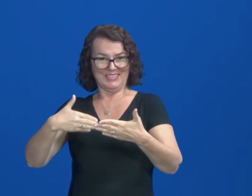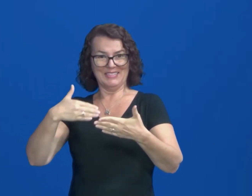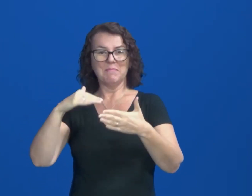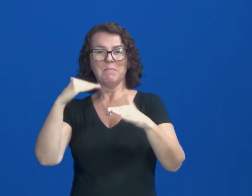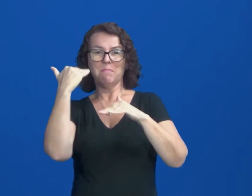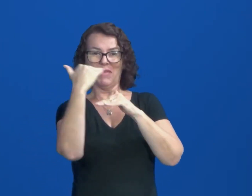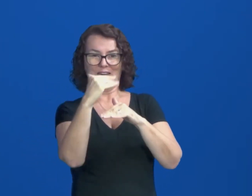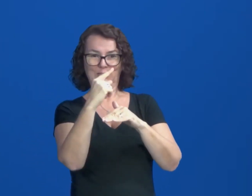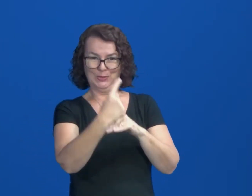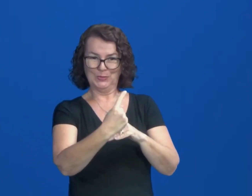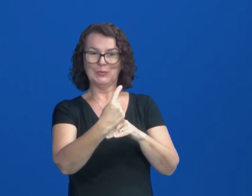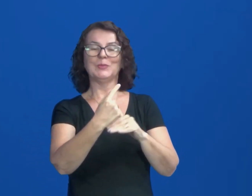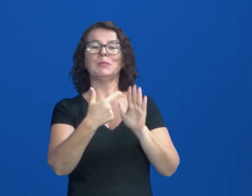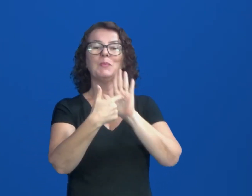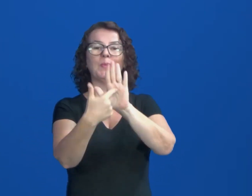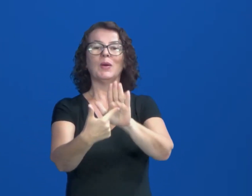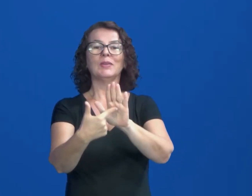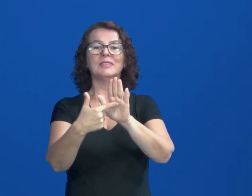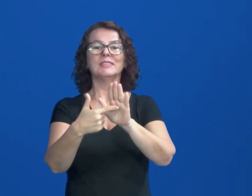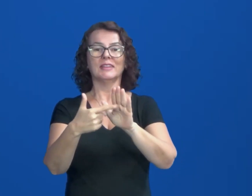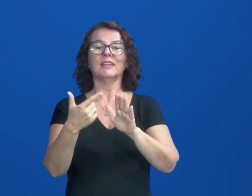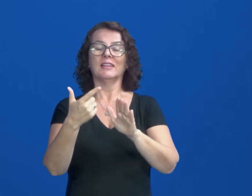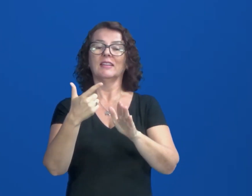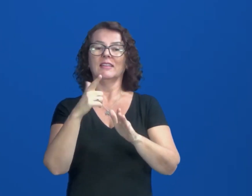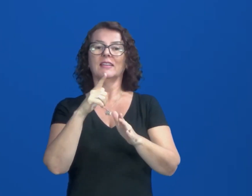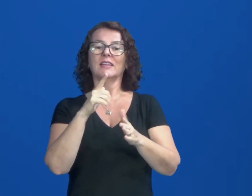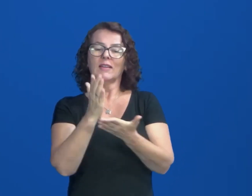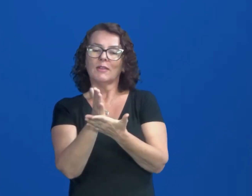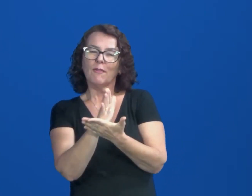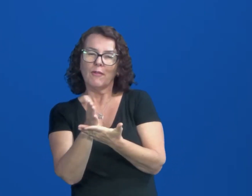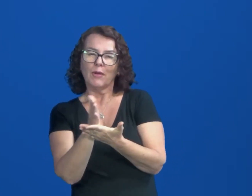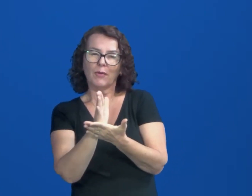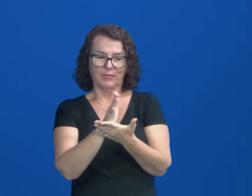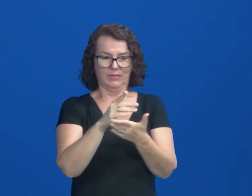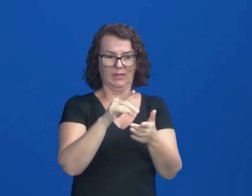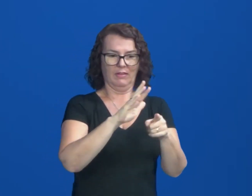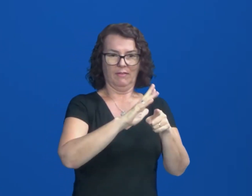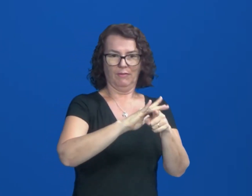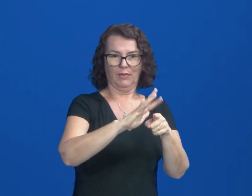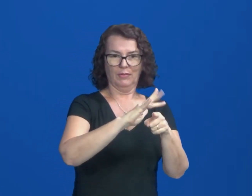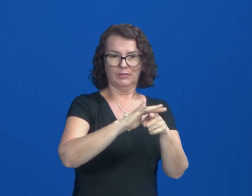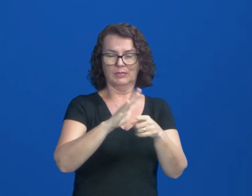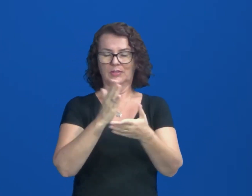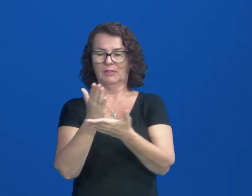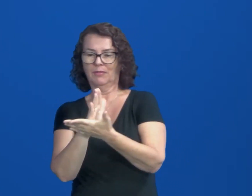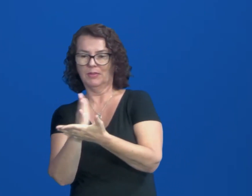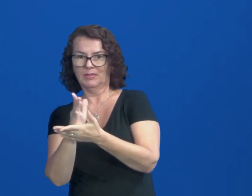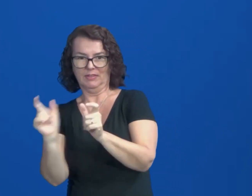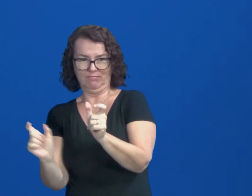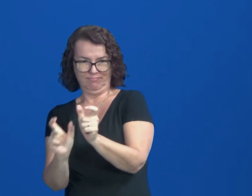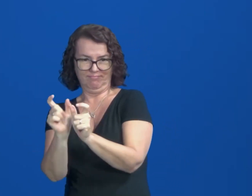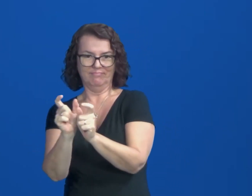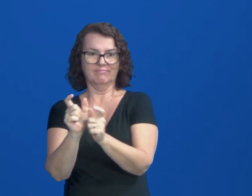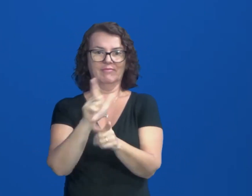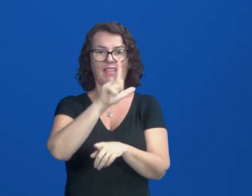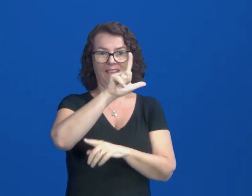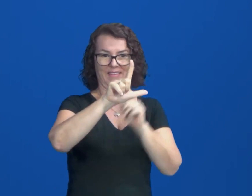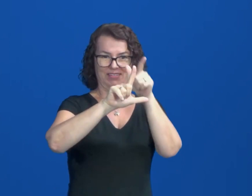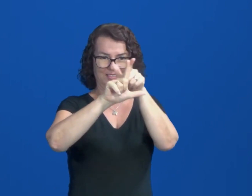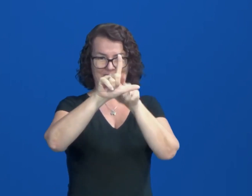estudamos anteriormente também? Eu mostrei para vocês a fronteira entre a fonologia e a morfologia, e dei esse